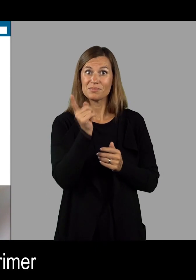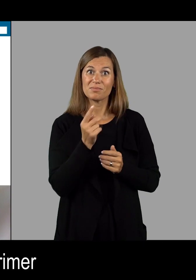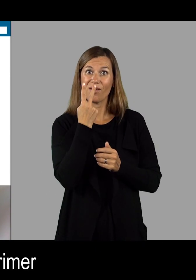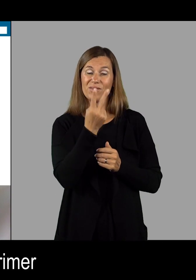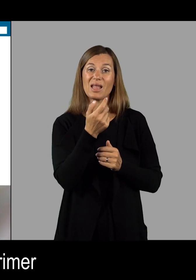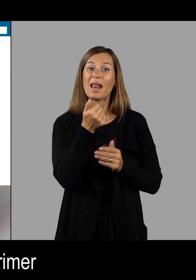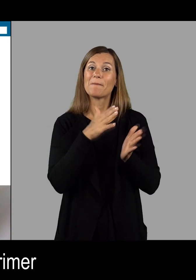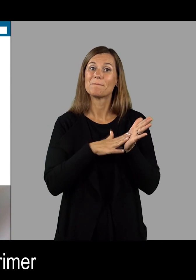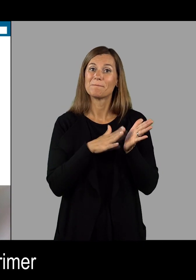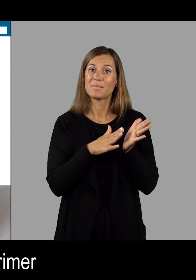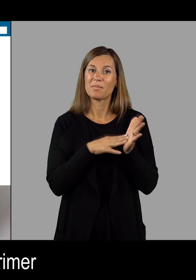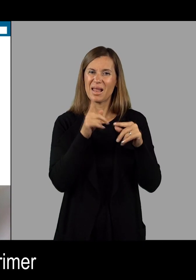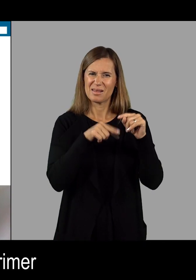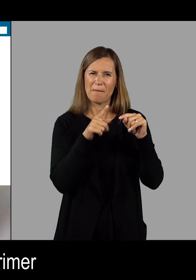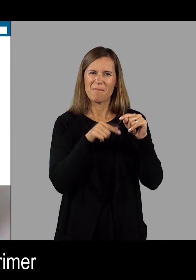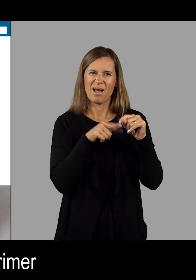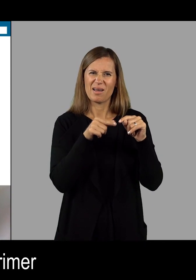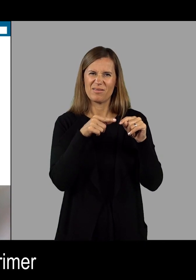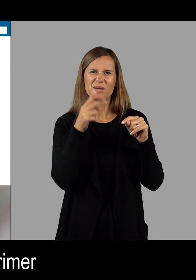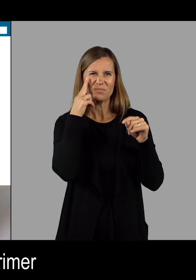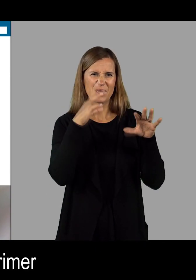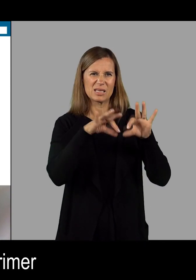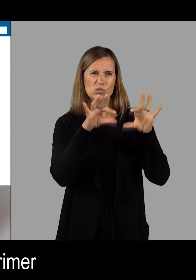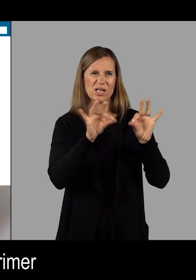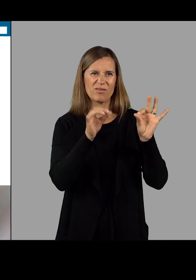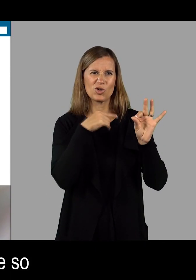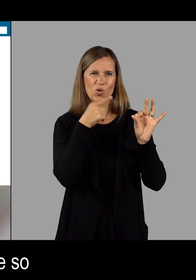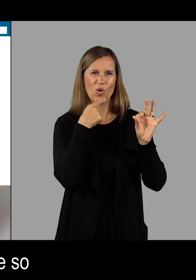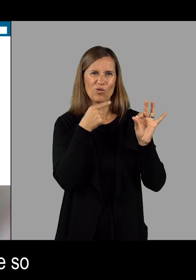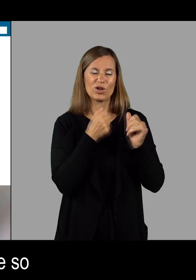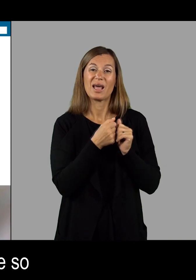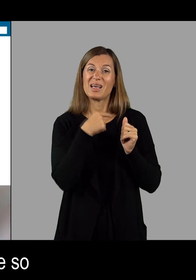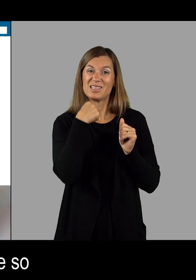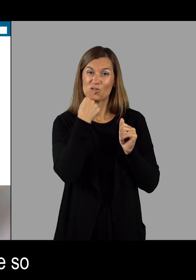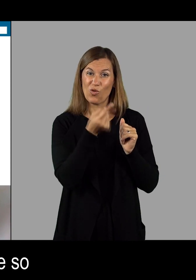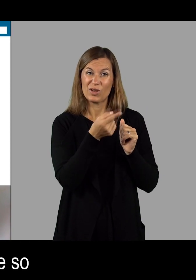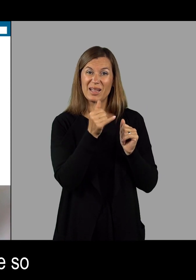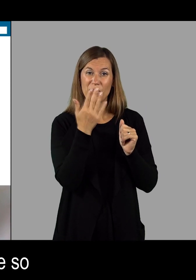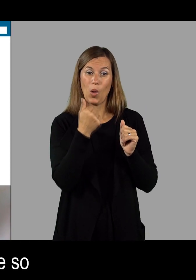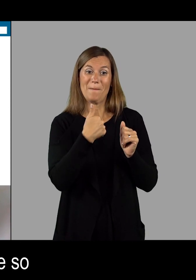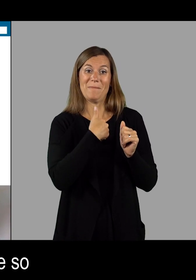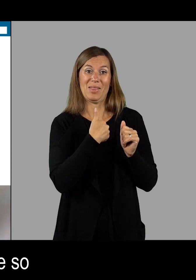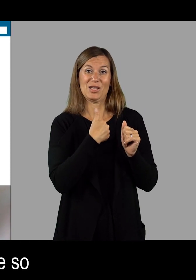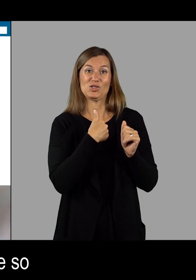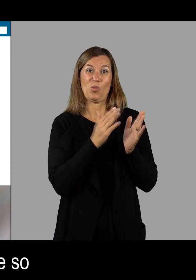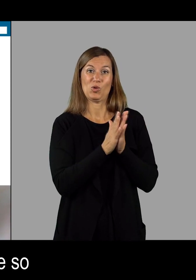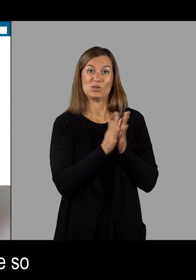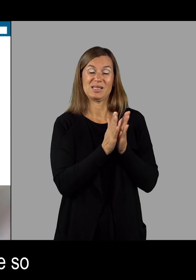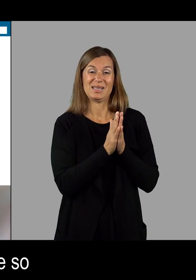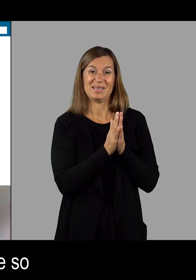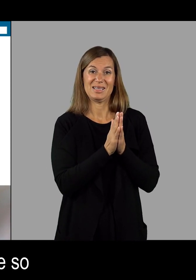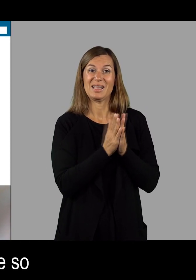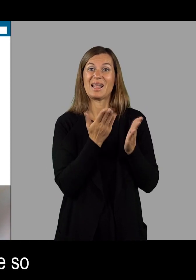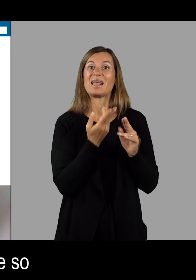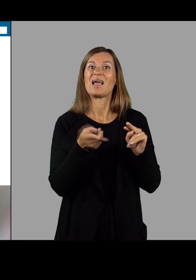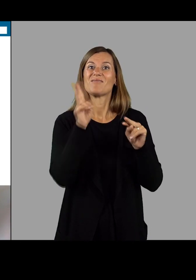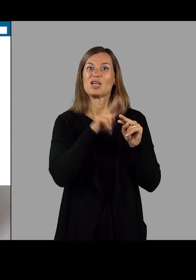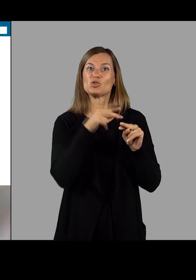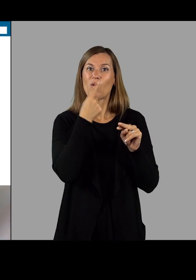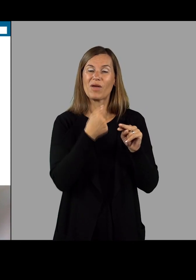videli sedaj en primer napake v razpoznavanju govora. Izgovorjeno je bilo, mene so prosili, da nekaj več